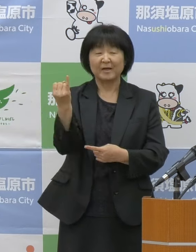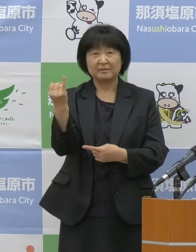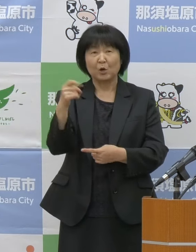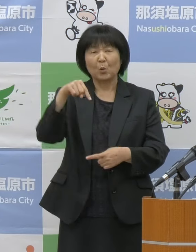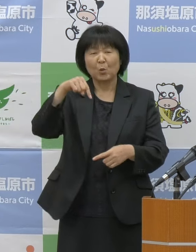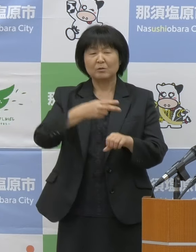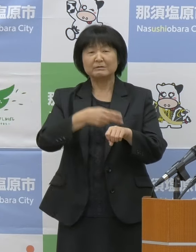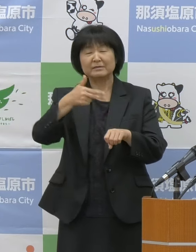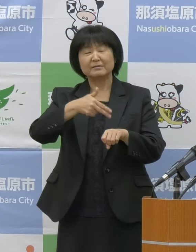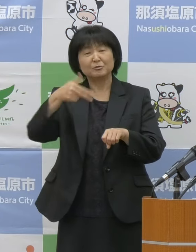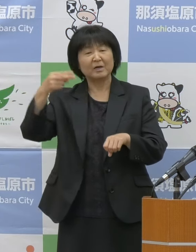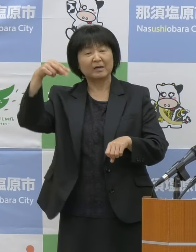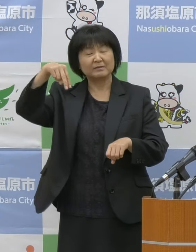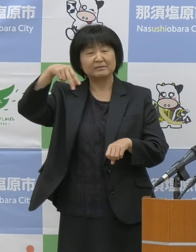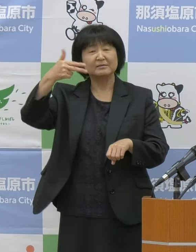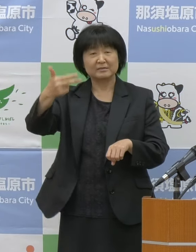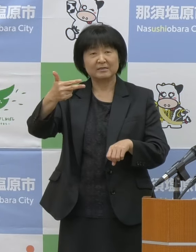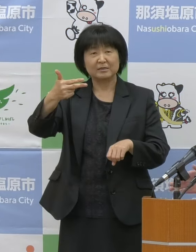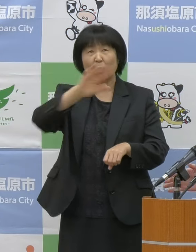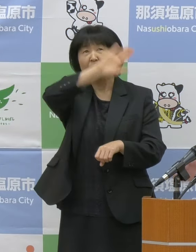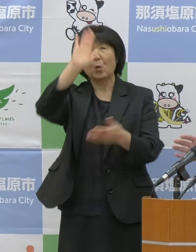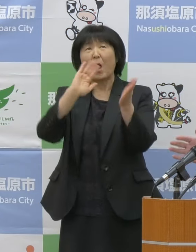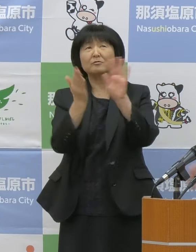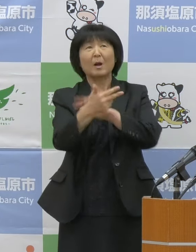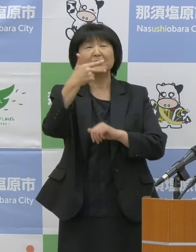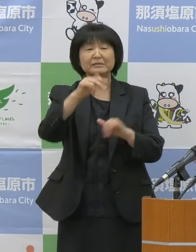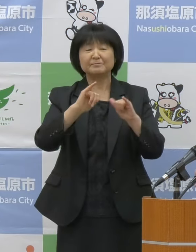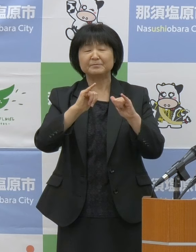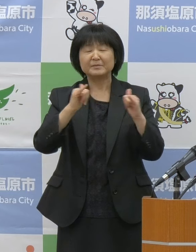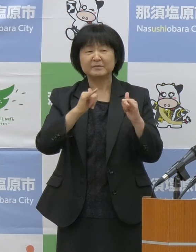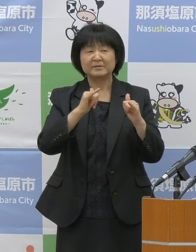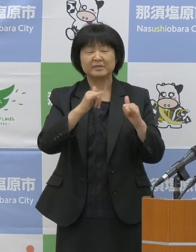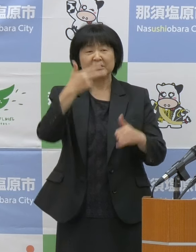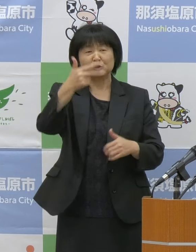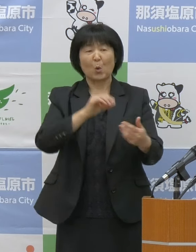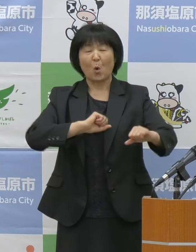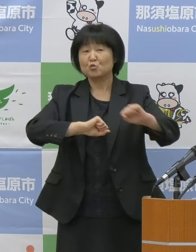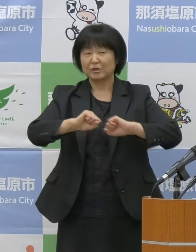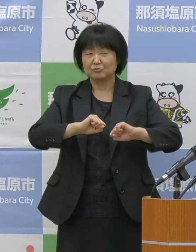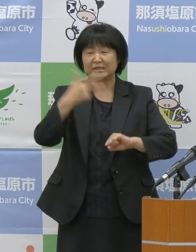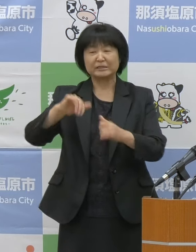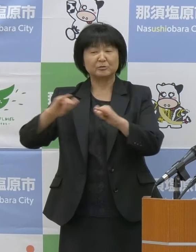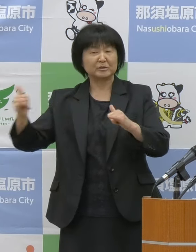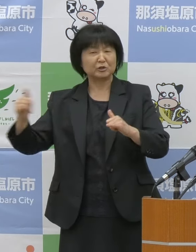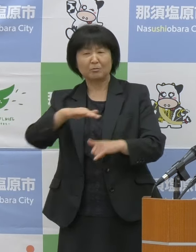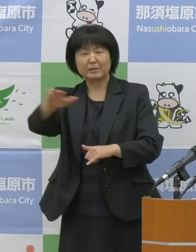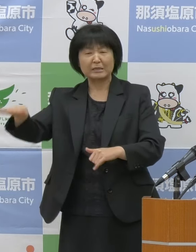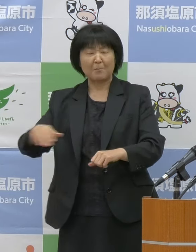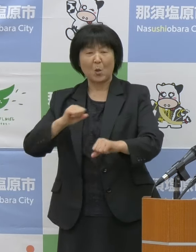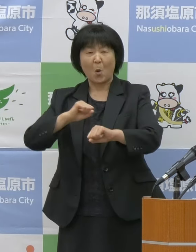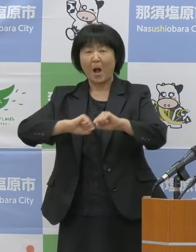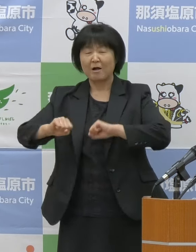動による影響や市の取り組み、また市民の皆さんがどのように行動すればいいか分かりやすく解説を